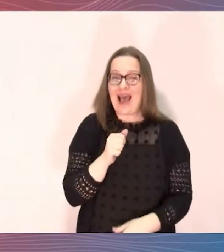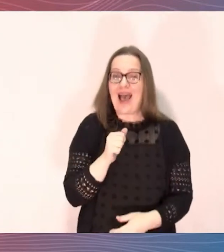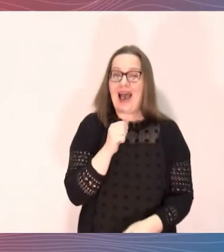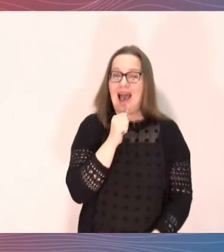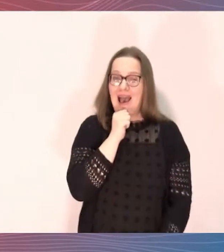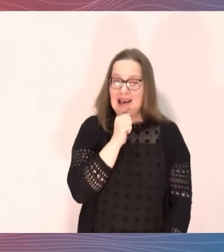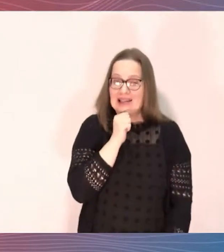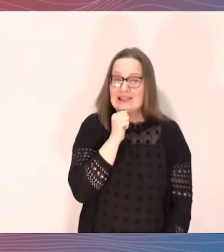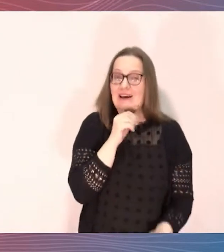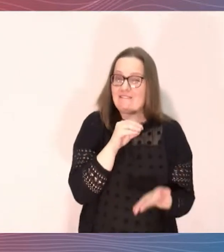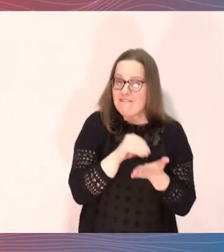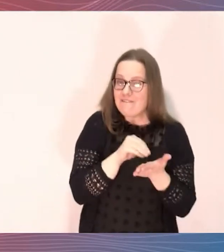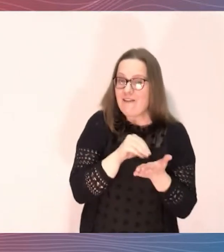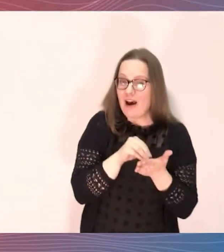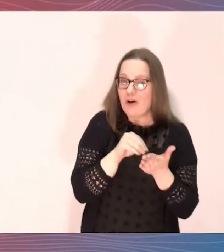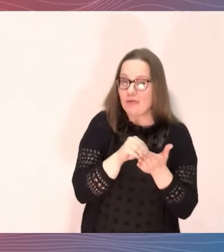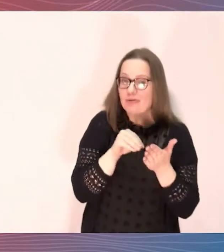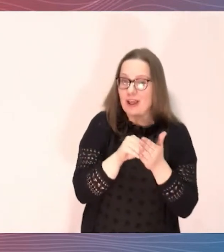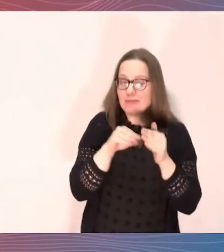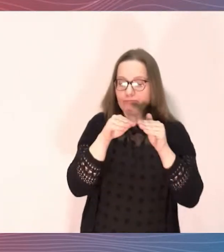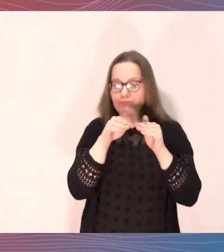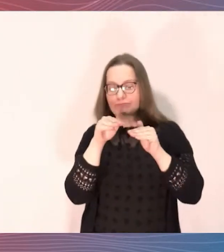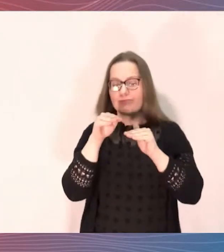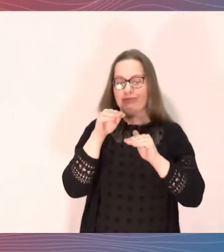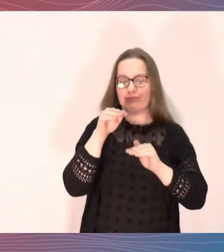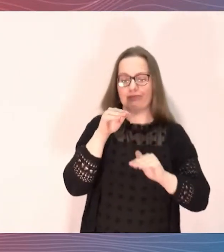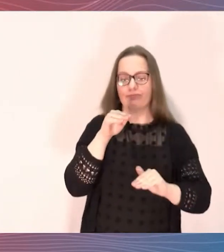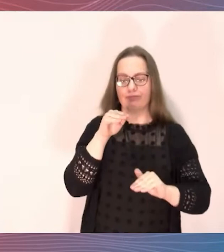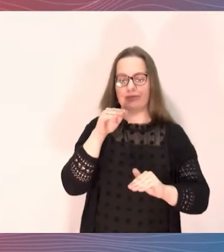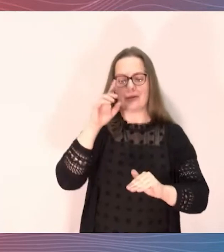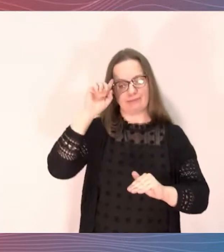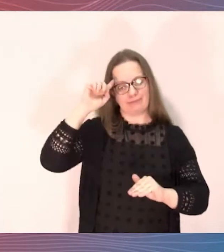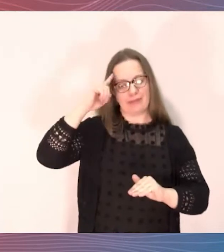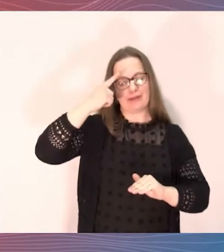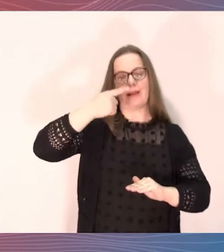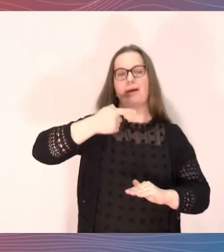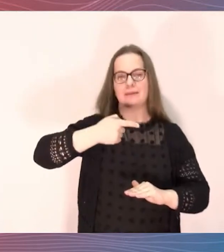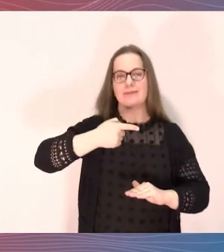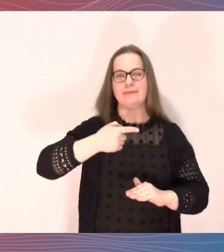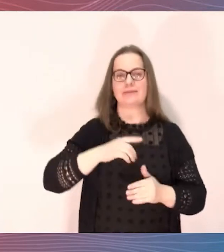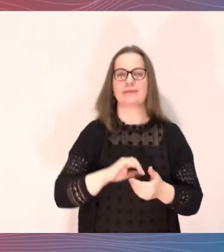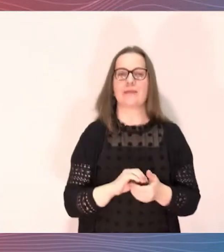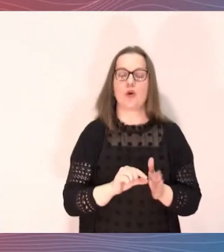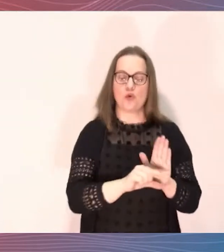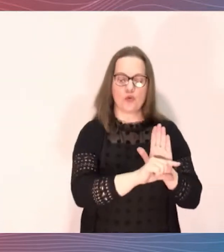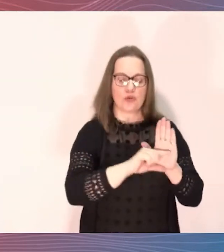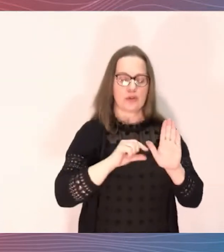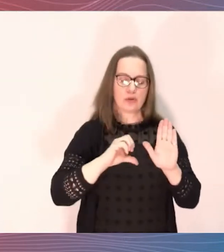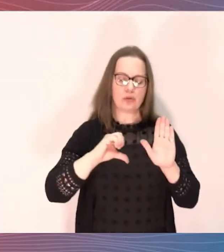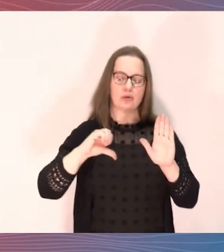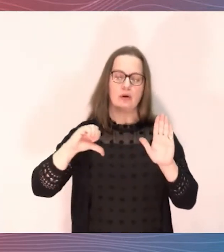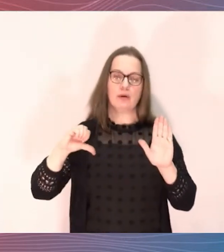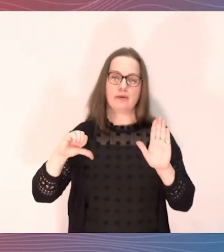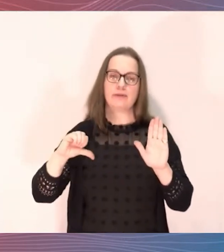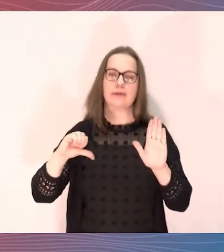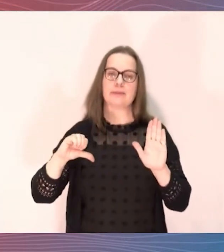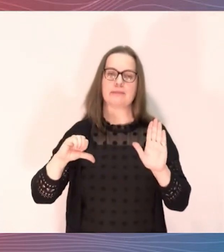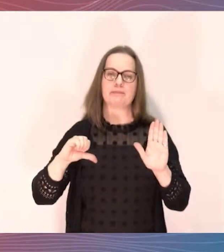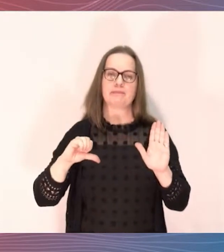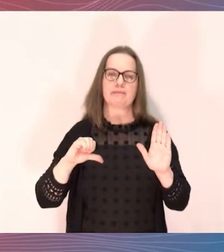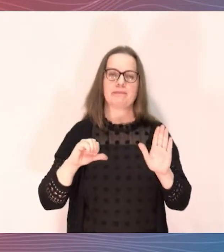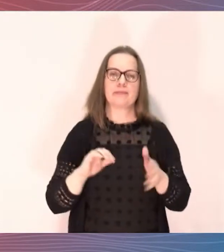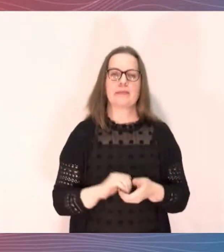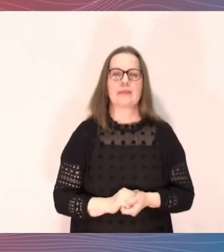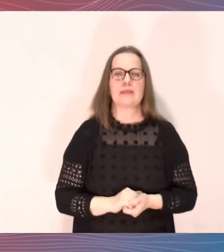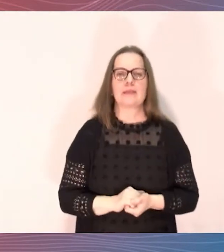Ele sujeitas. Mas graças a Deus pelo versículo 9. Vemos, todavia, que aquele que por um